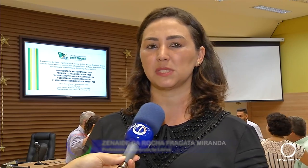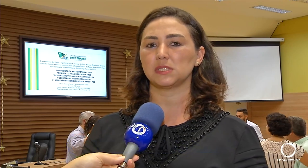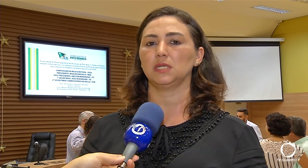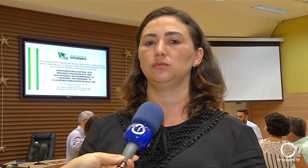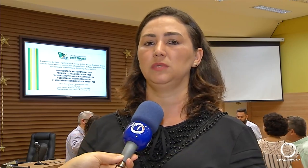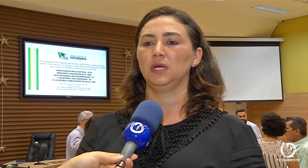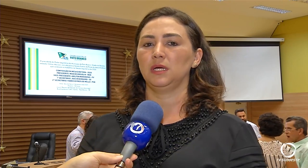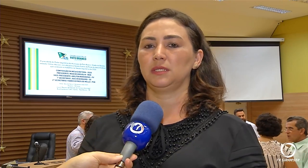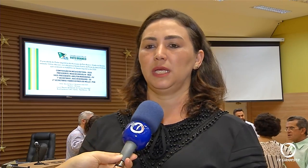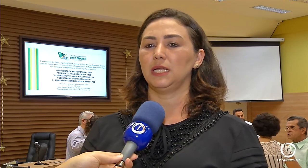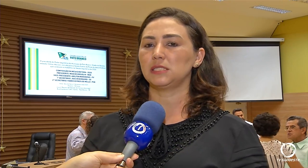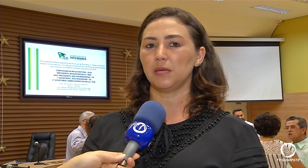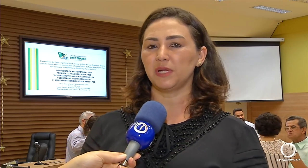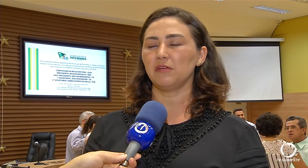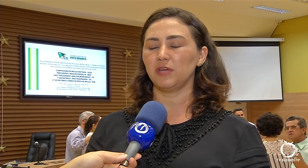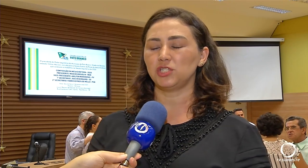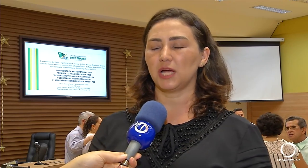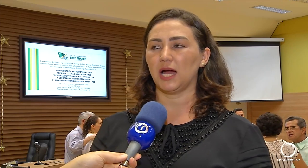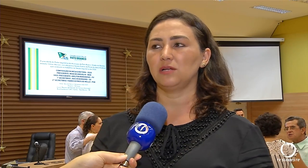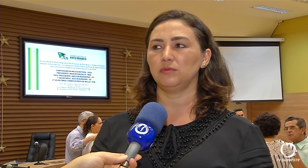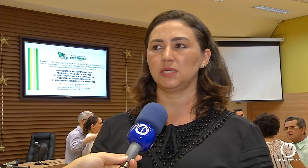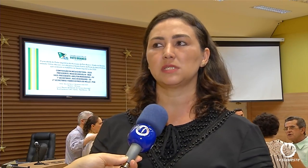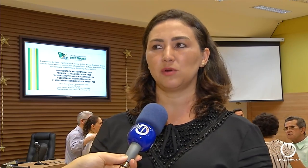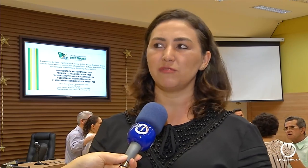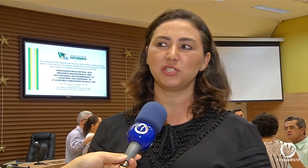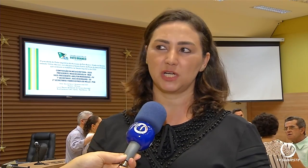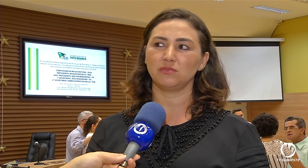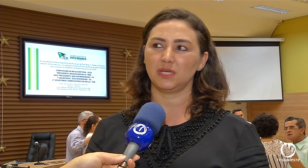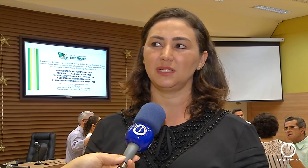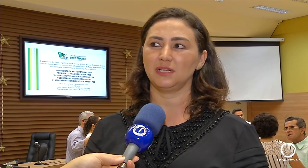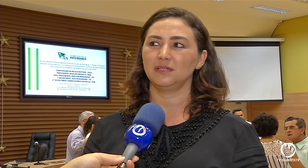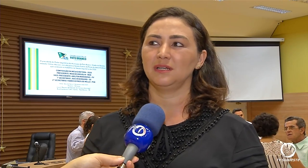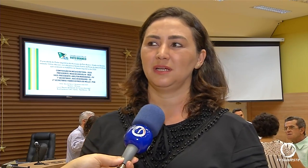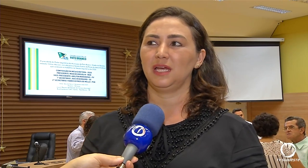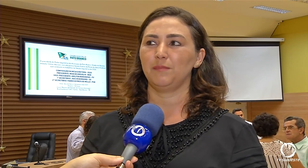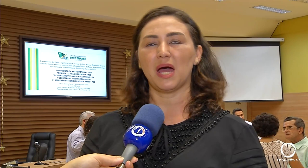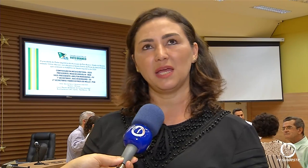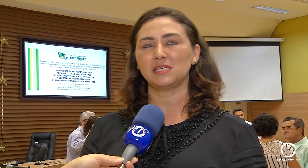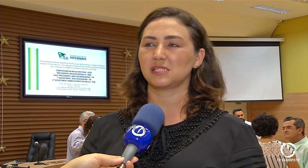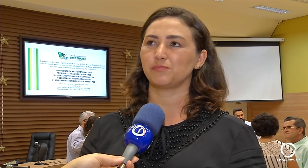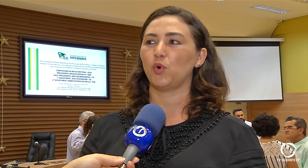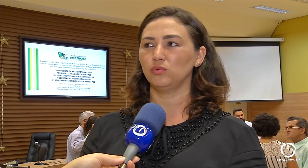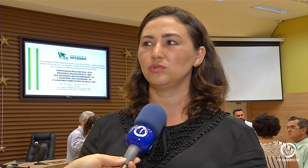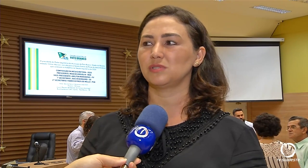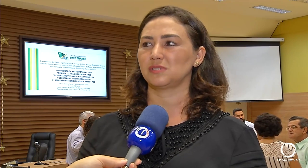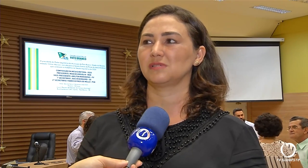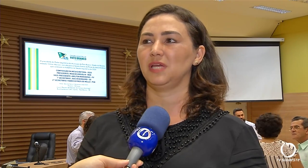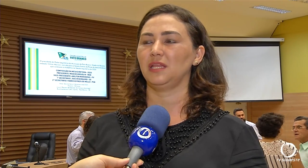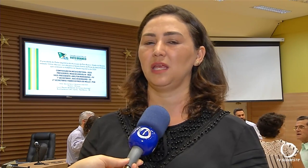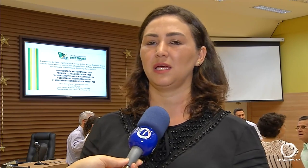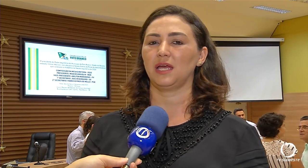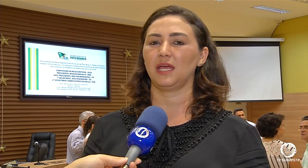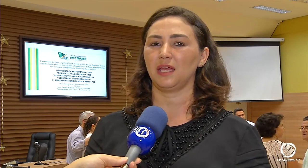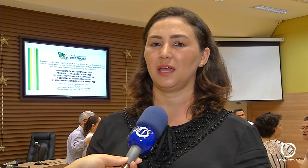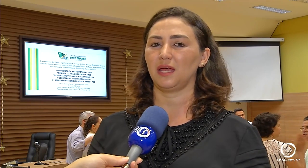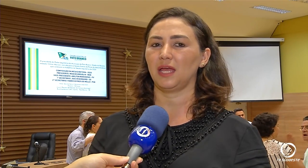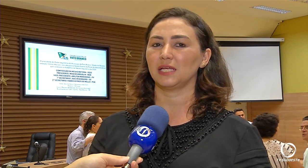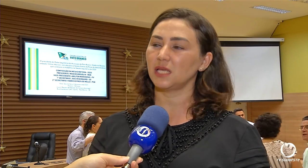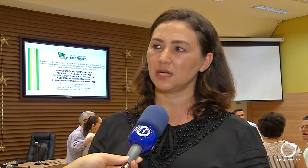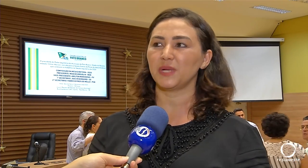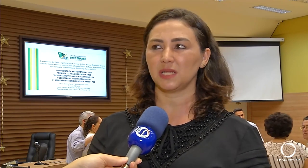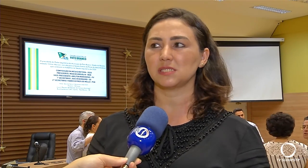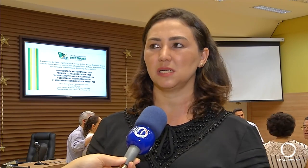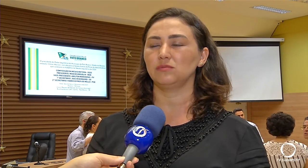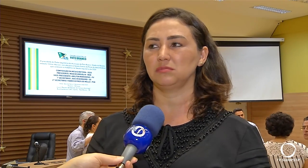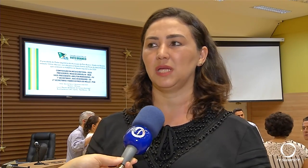essa informação, né? E eles sempre reivindicaram e estão reivindicando ainda mais pontos que tenha